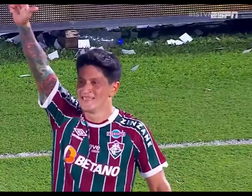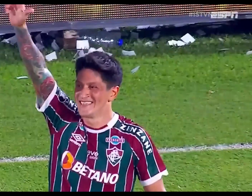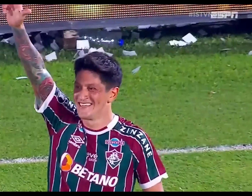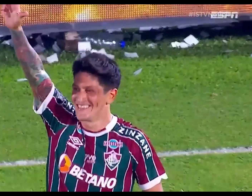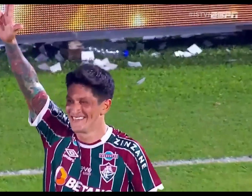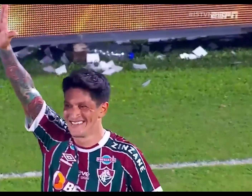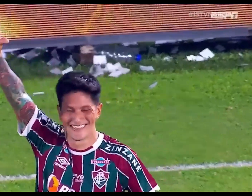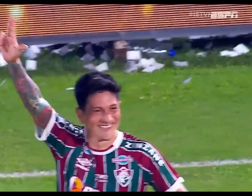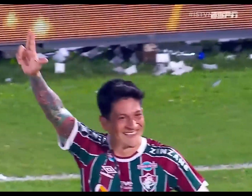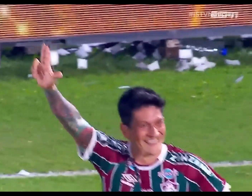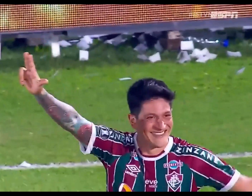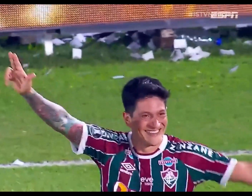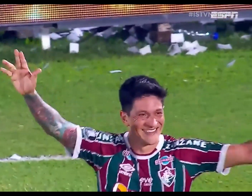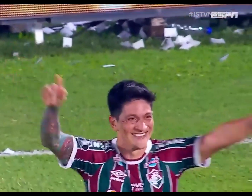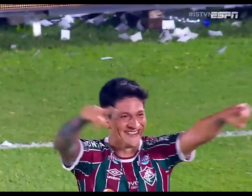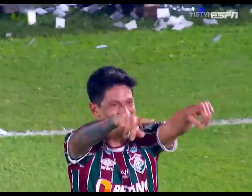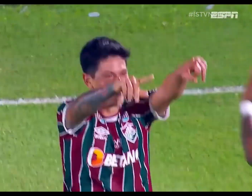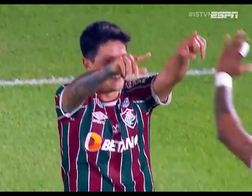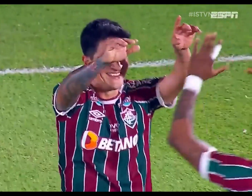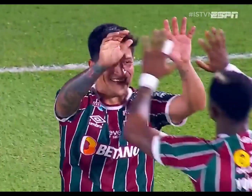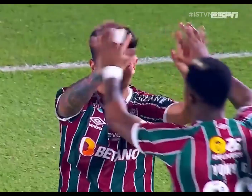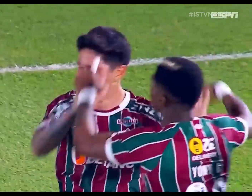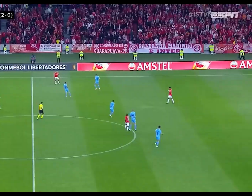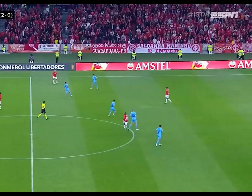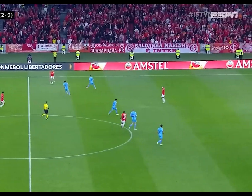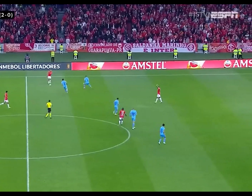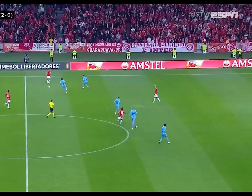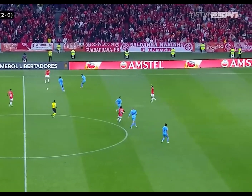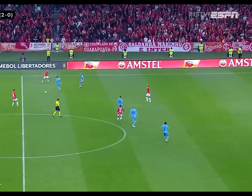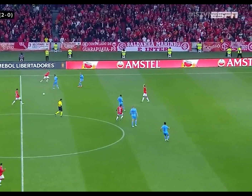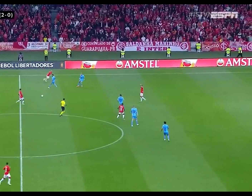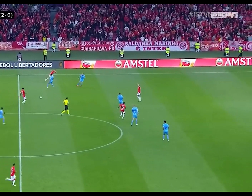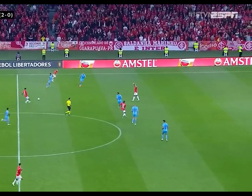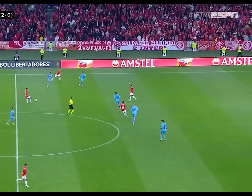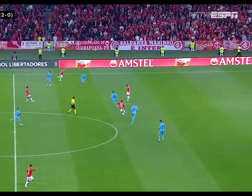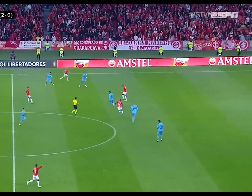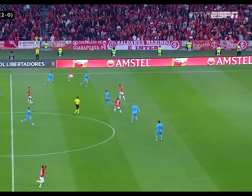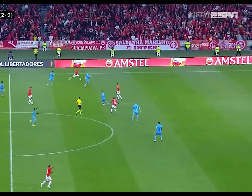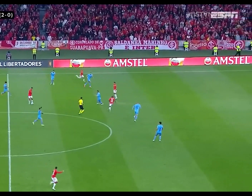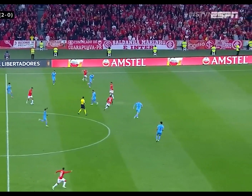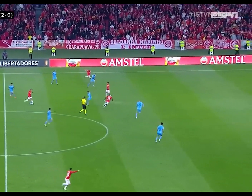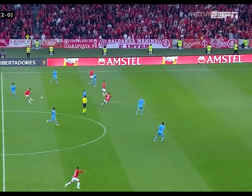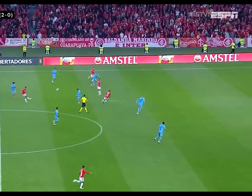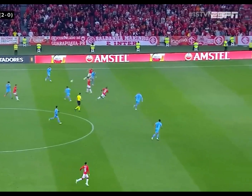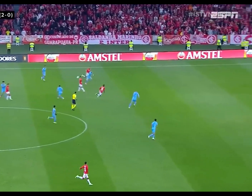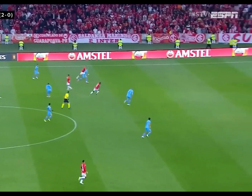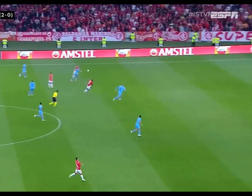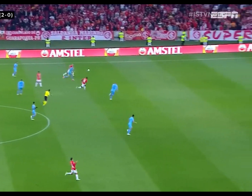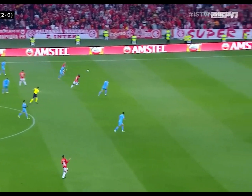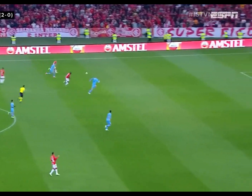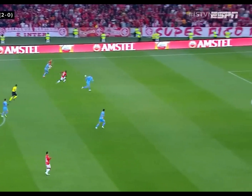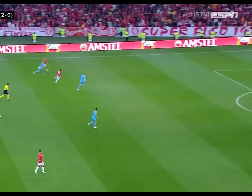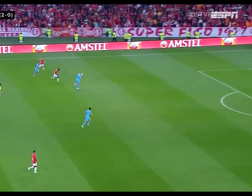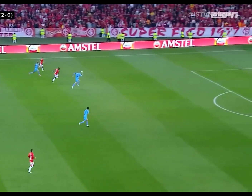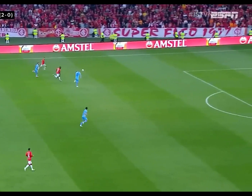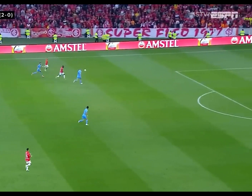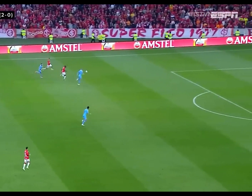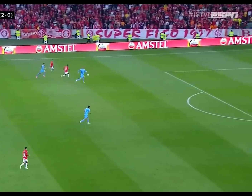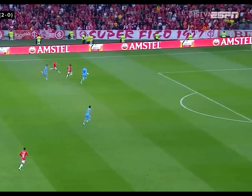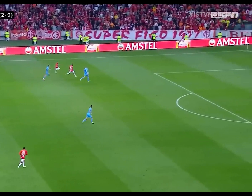do técnico Fernando Diniz na beira do gramado. Pelo lado do Internacional, o Colorado busca levar um bom resultado para decidir em casa,